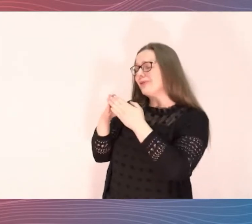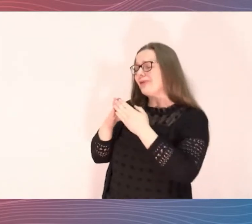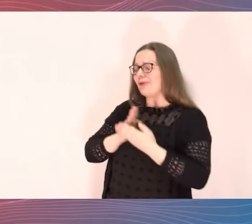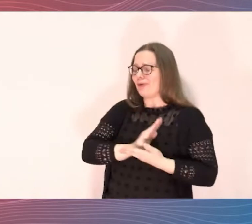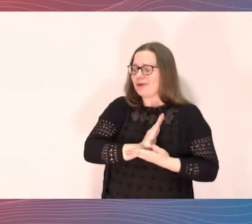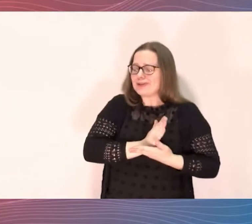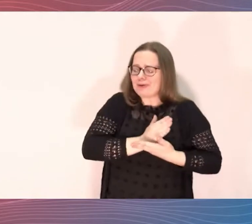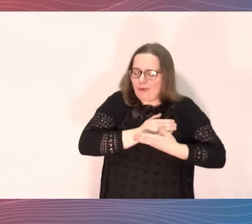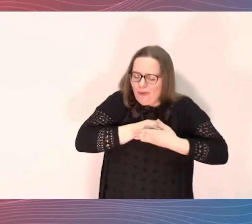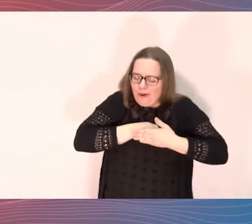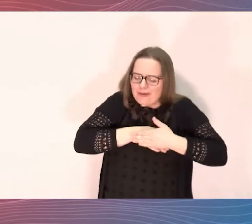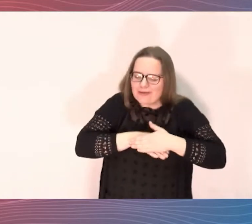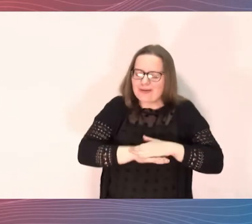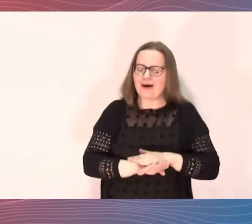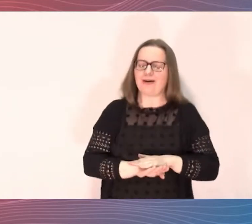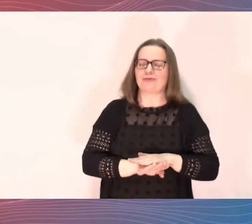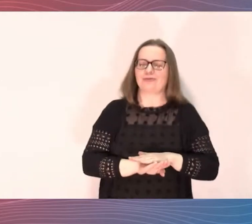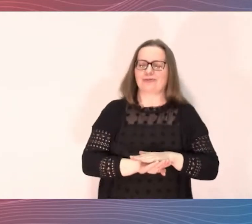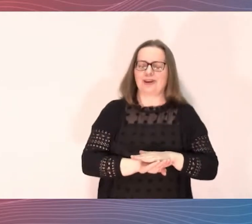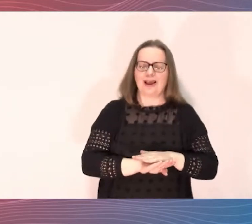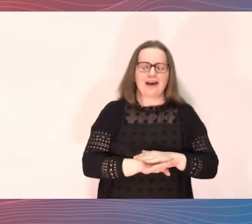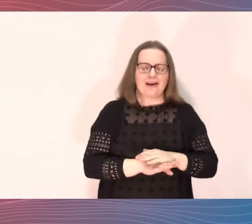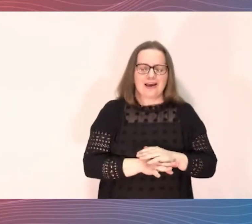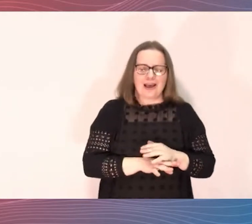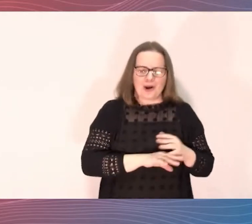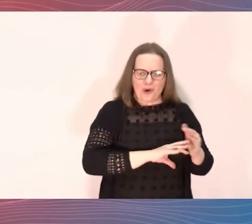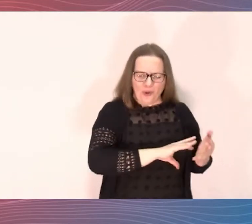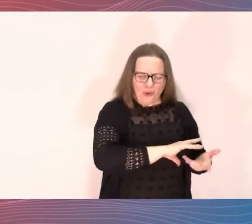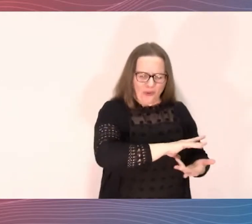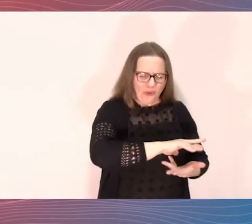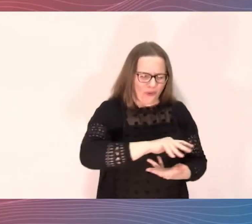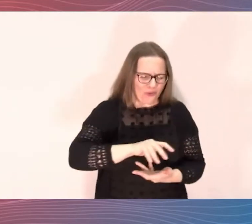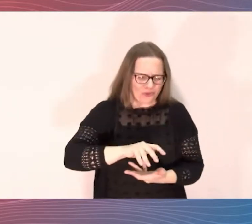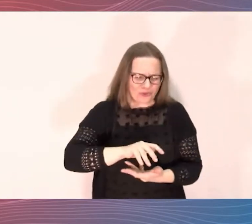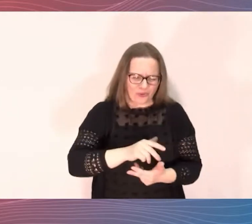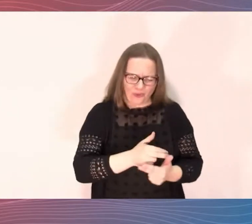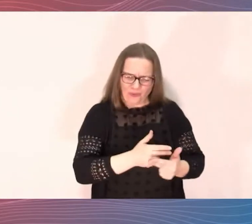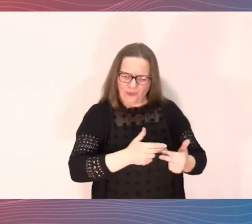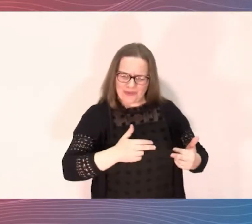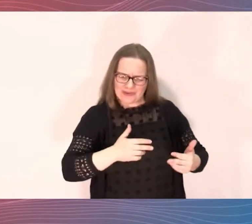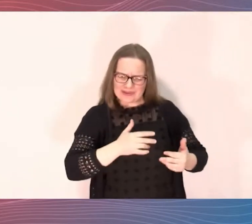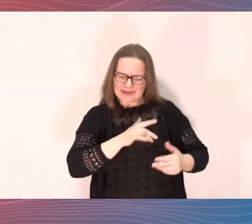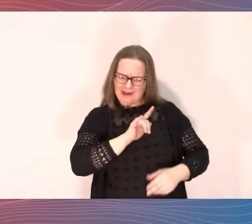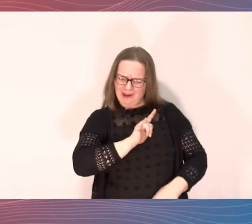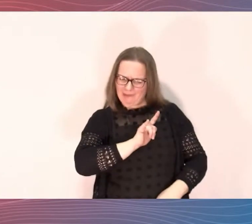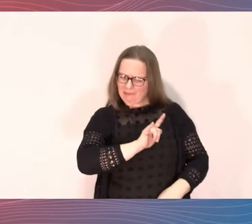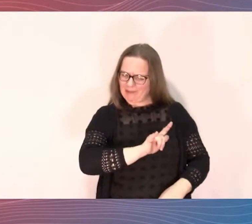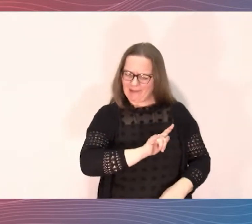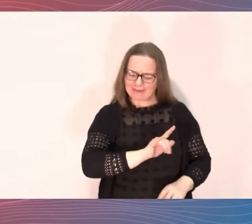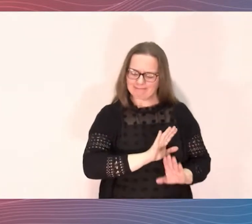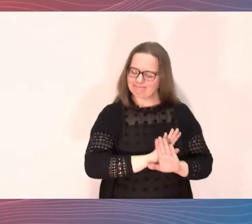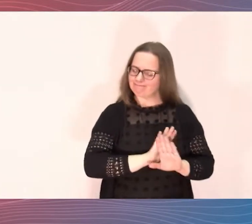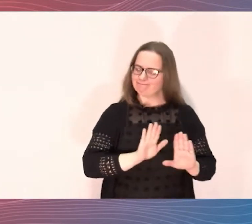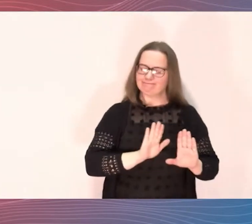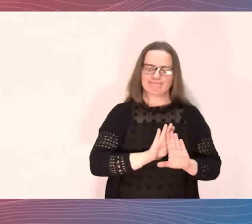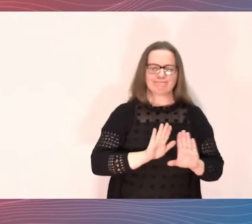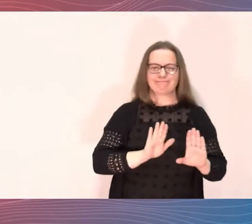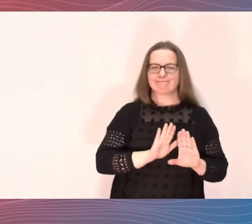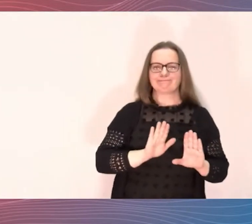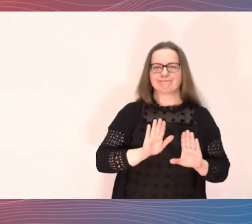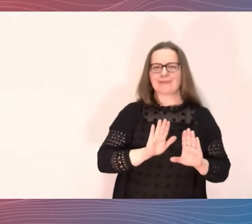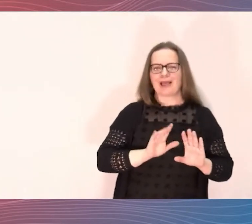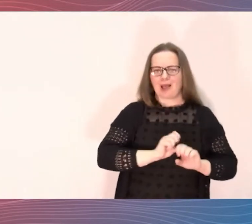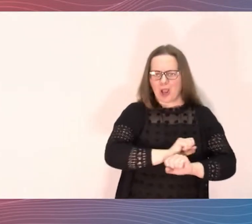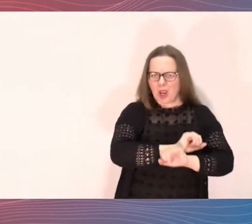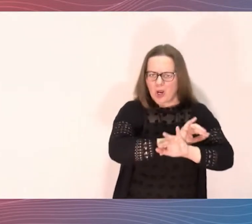ame, né, as coisas dessa terra. Meu coração não ame, né, buscar a glória dos